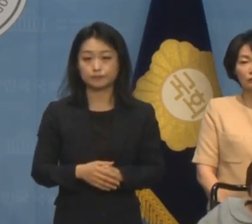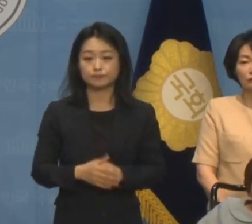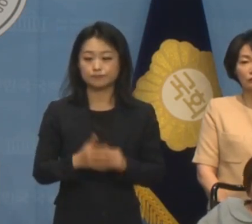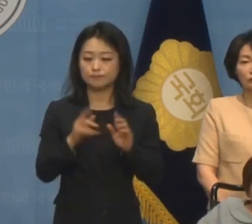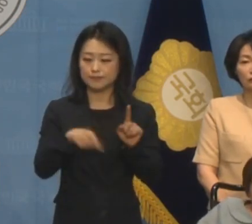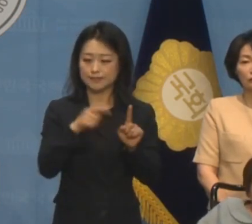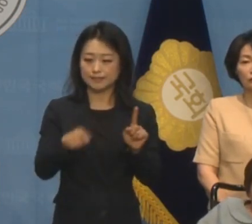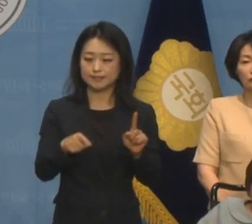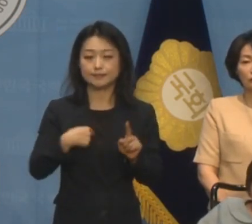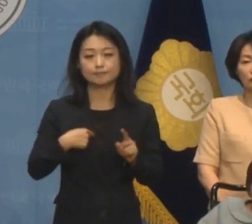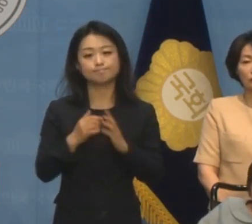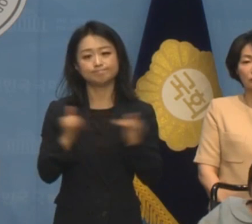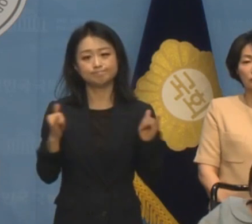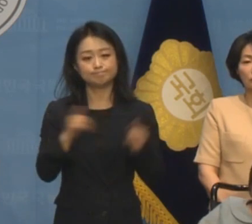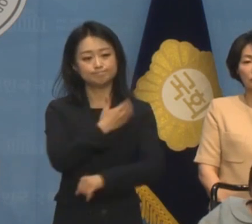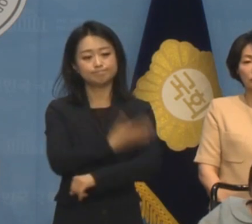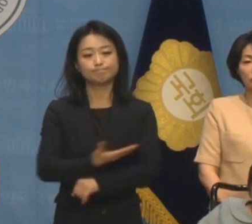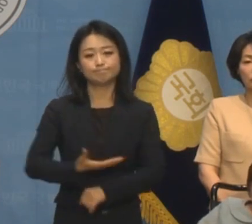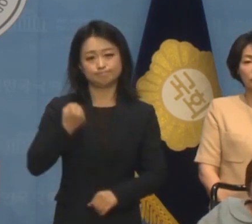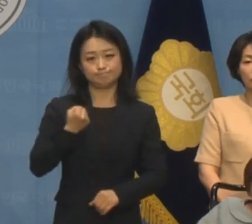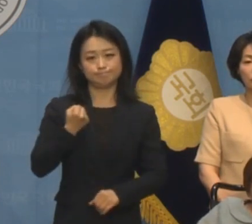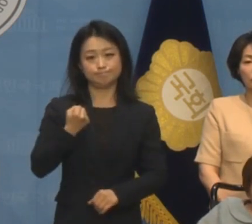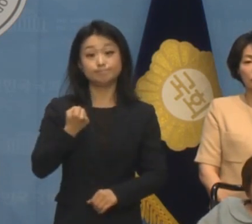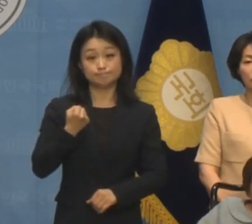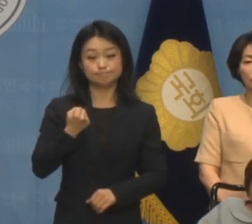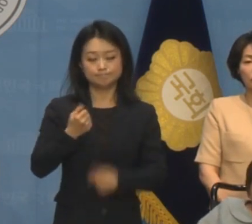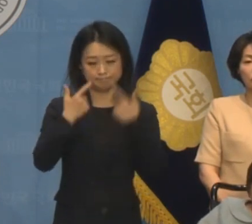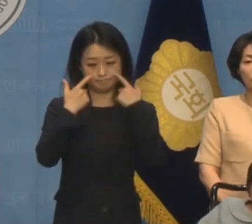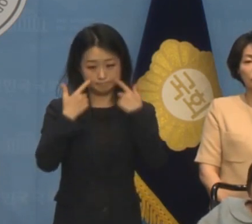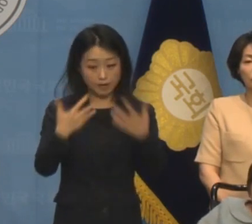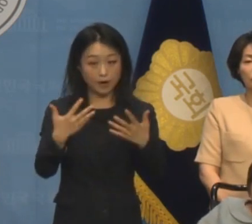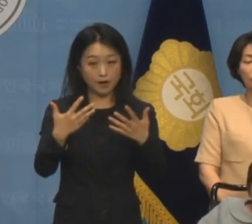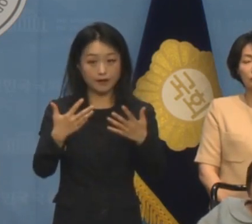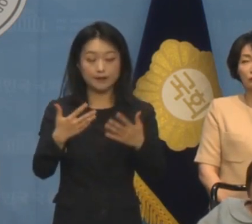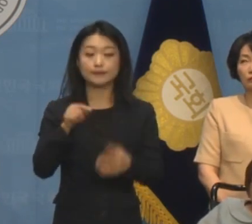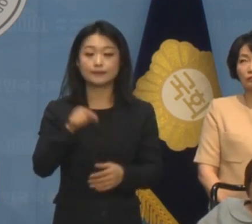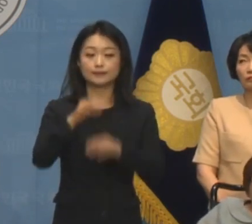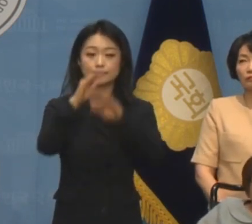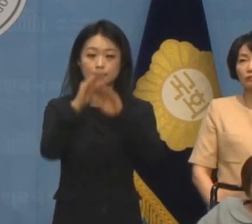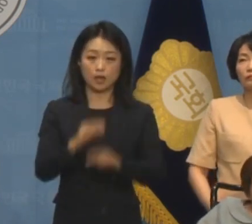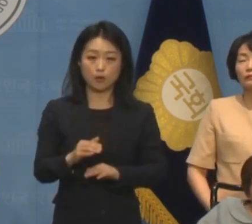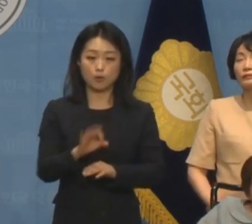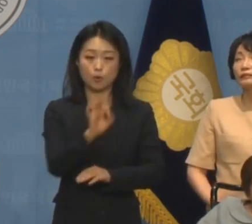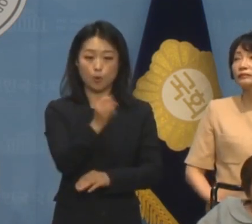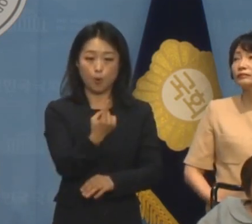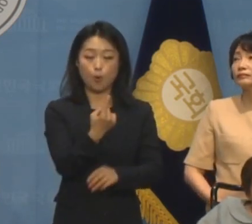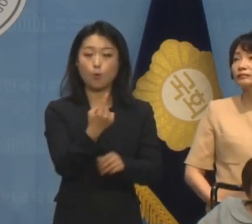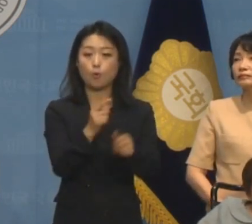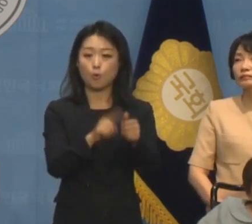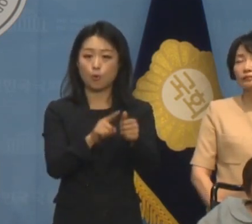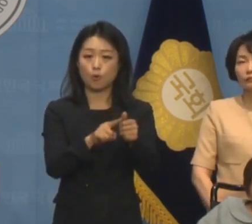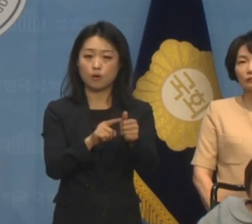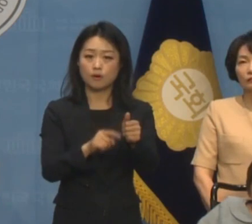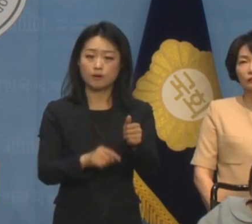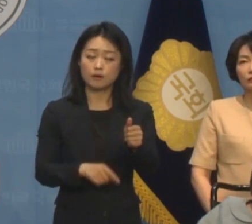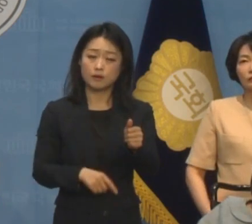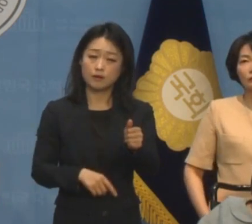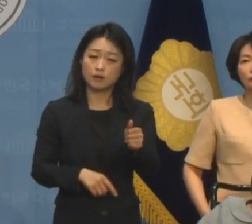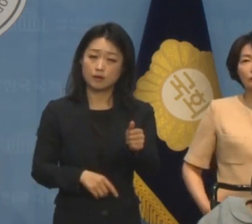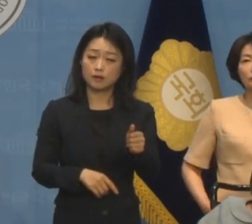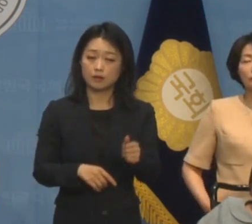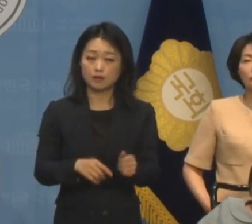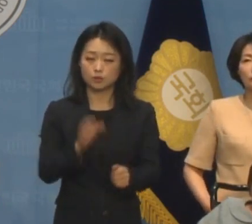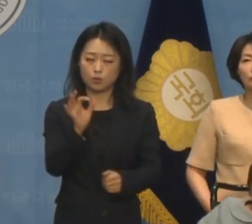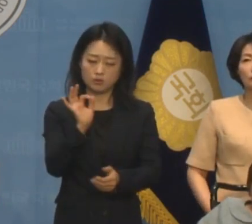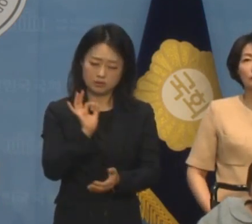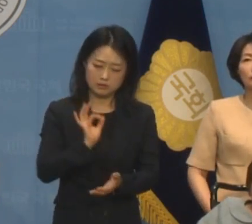인간으로서의 당연한 권리로 살아야 된다는 이 명확한 사실을 오세훈 서울시장은 수억의 돈이